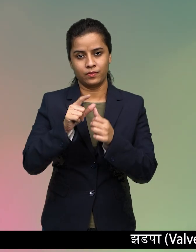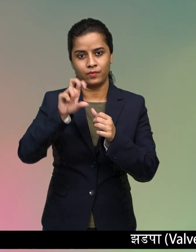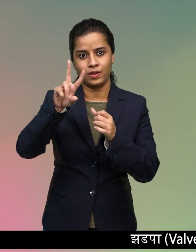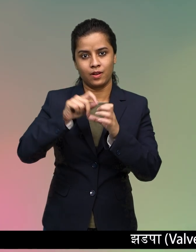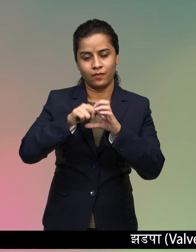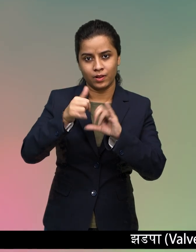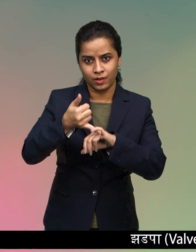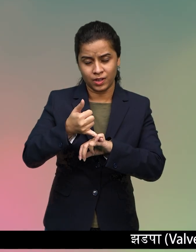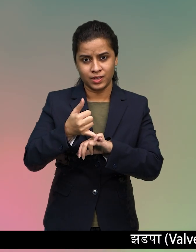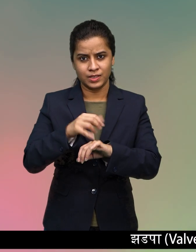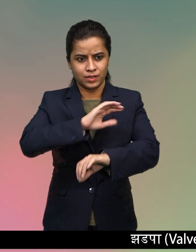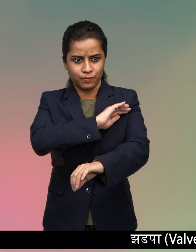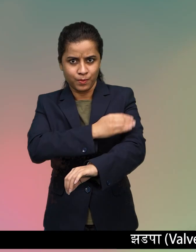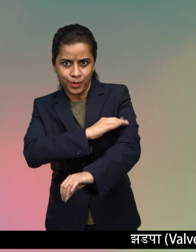व्हाल्व्स या स्नायूमय पठ्ठ्या असतात,